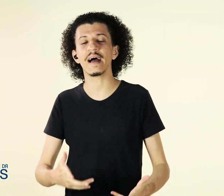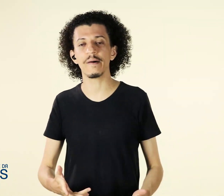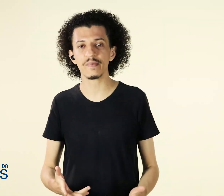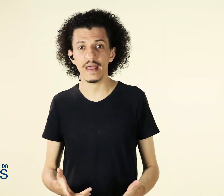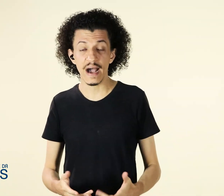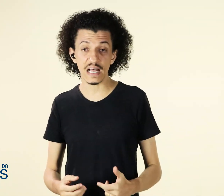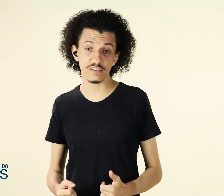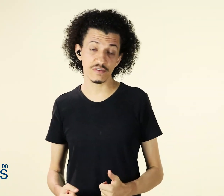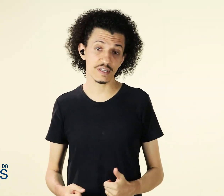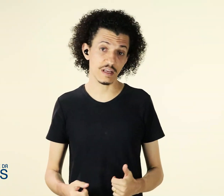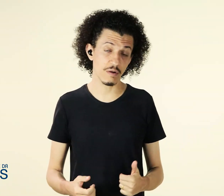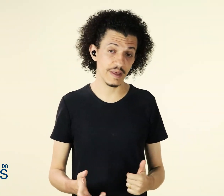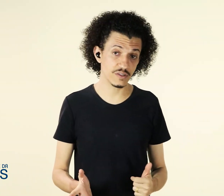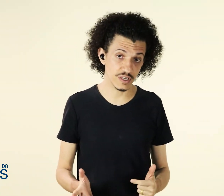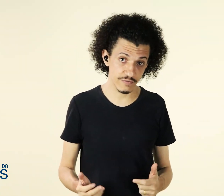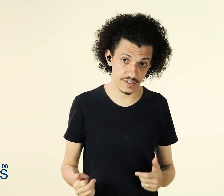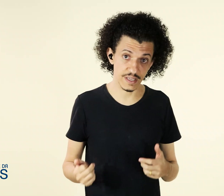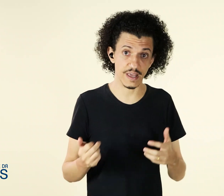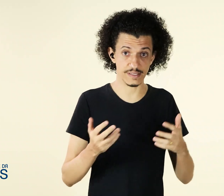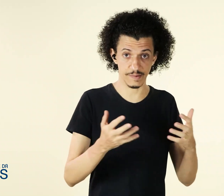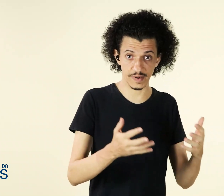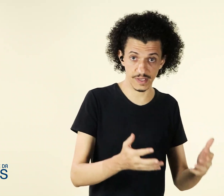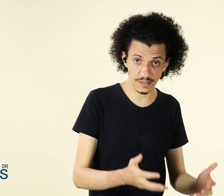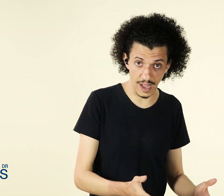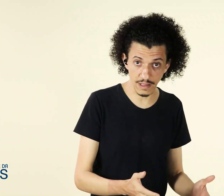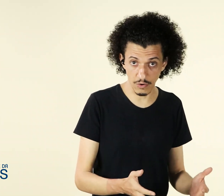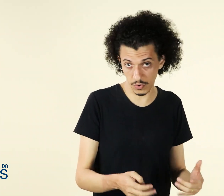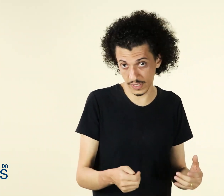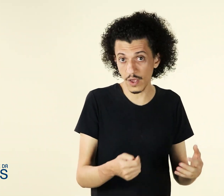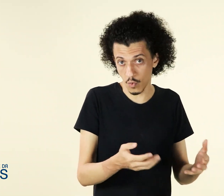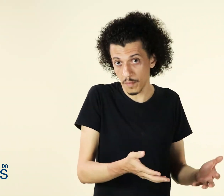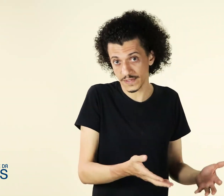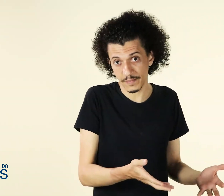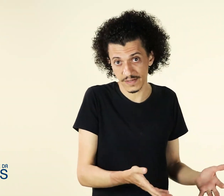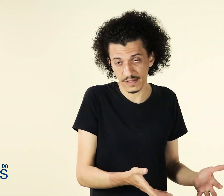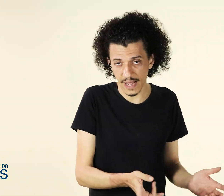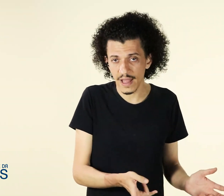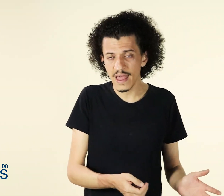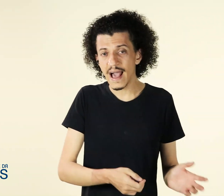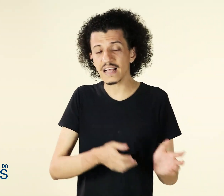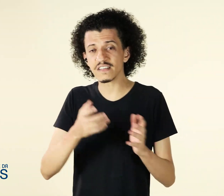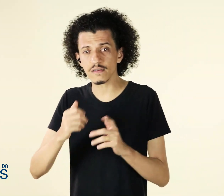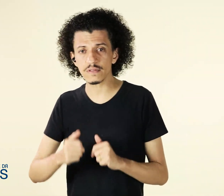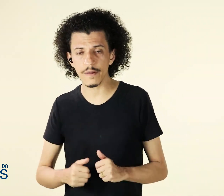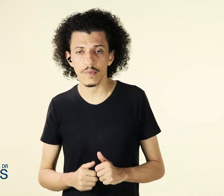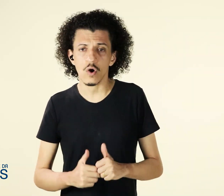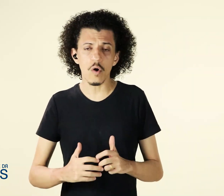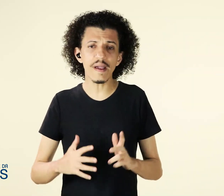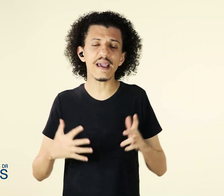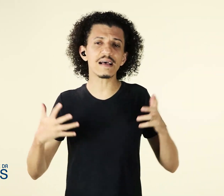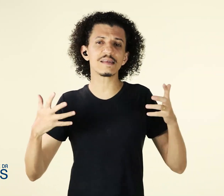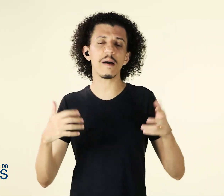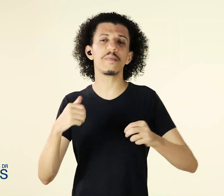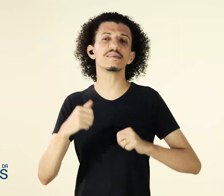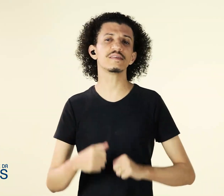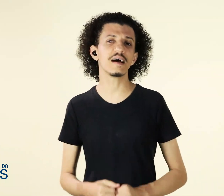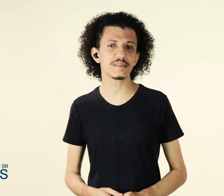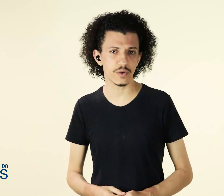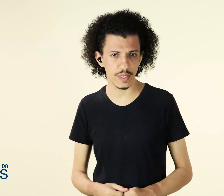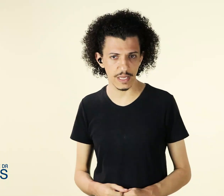apresentar. Às vezes você está num ambiente em que você quer se apresentar, ou tem como se apresentar, às vezes não tem. Como é que é essa apresentação em